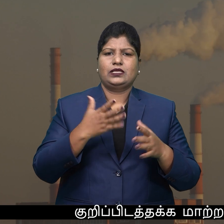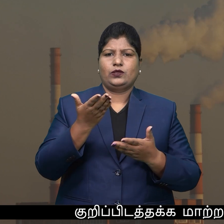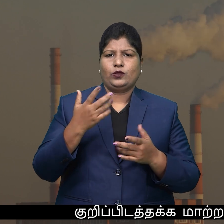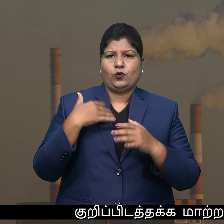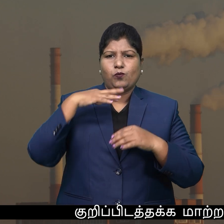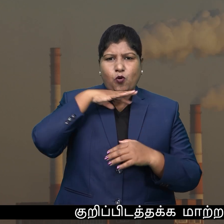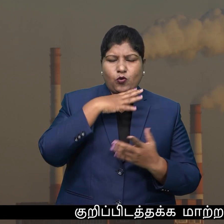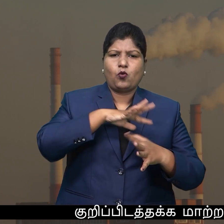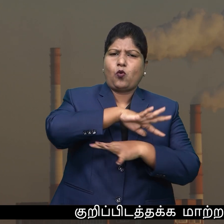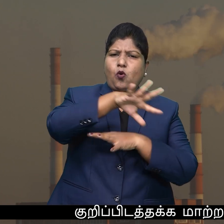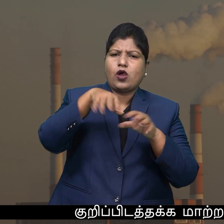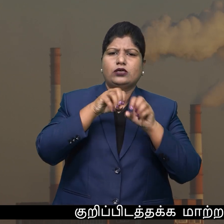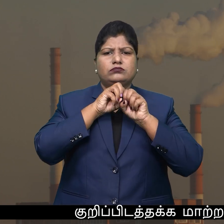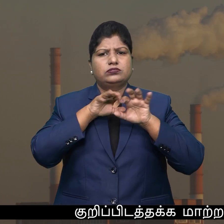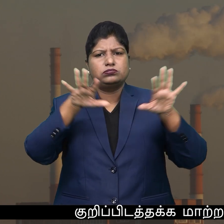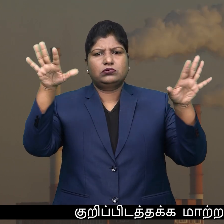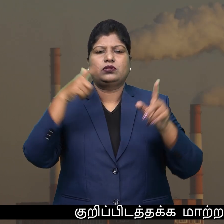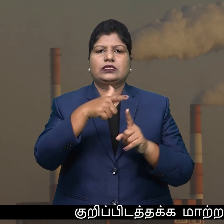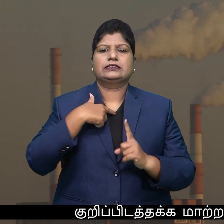மாற்றங்களை ஏற்படுத்துகின்றன.